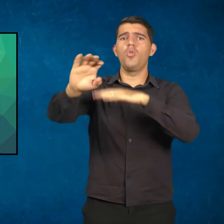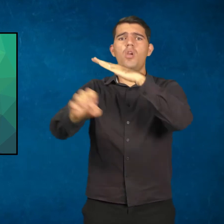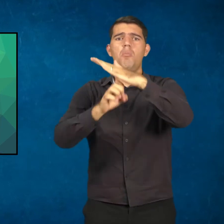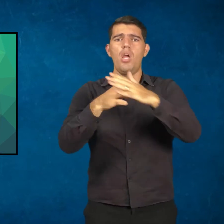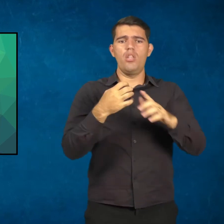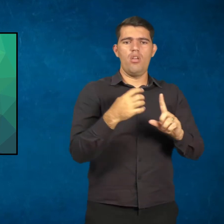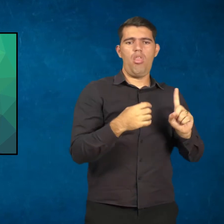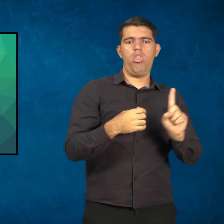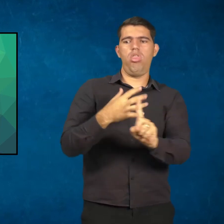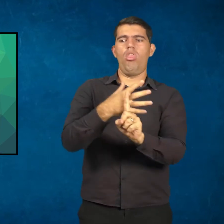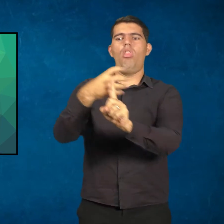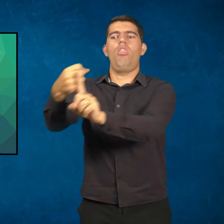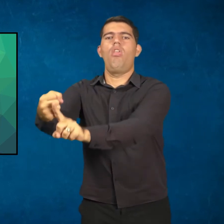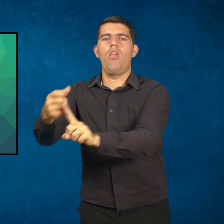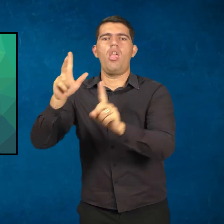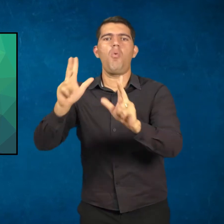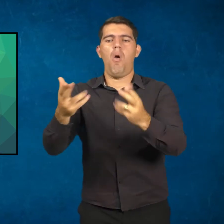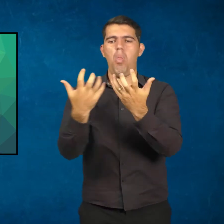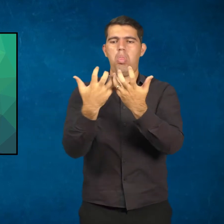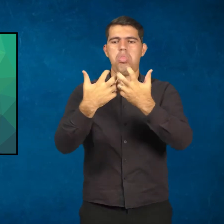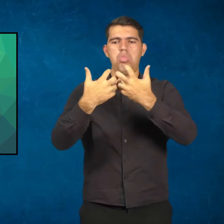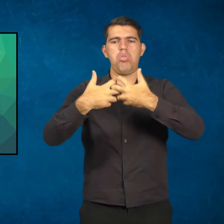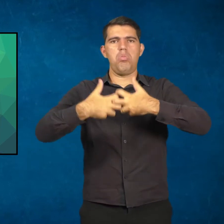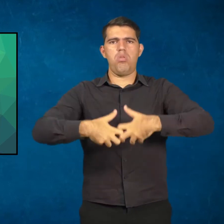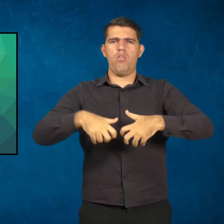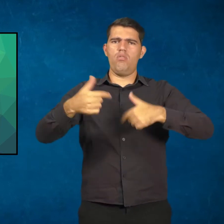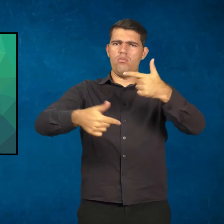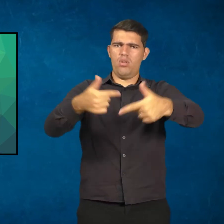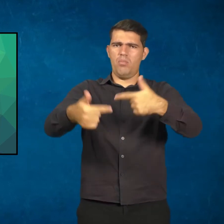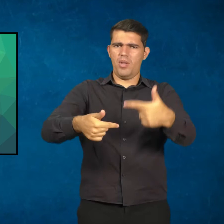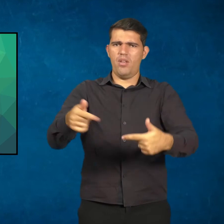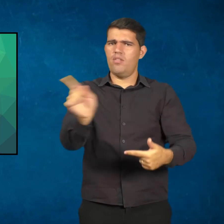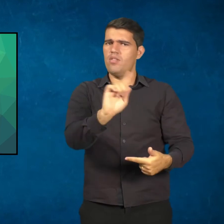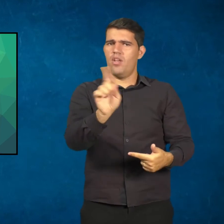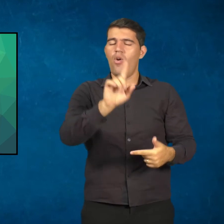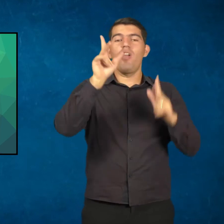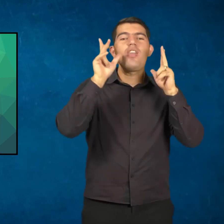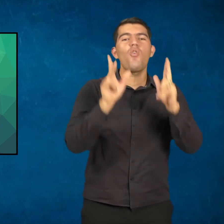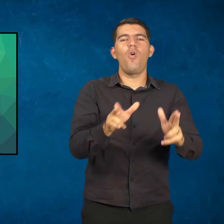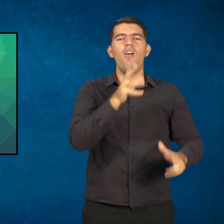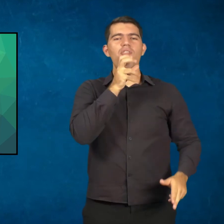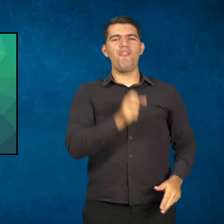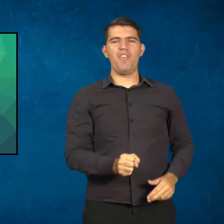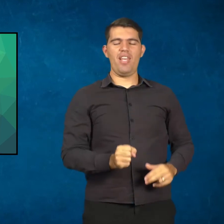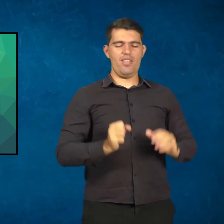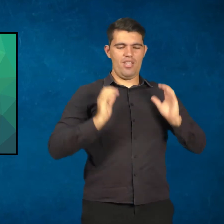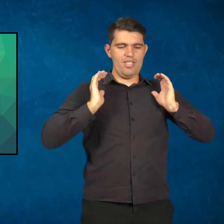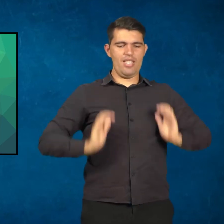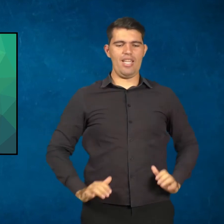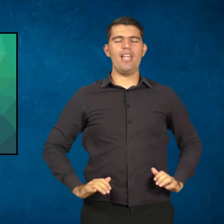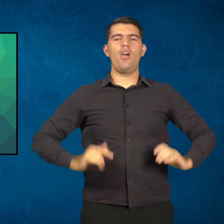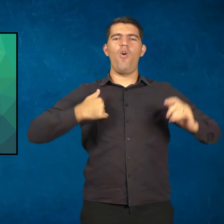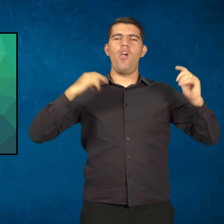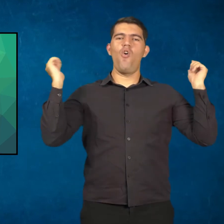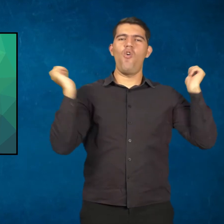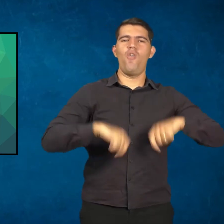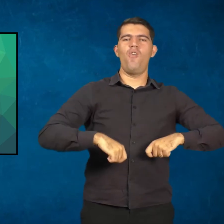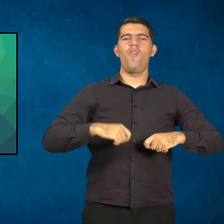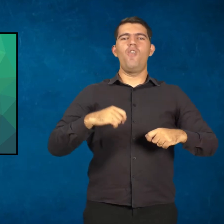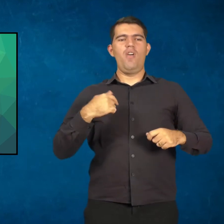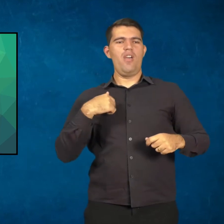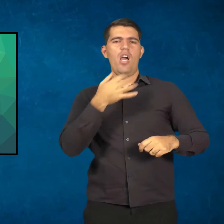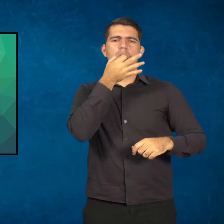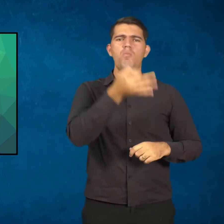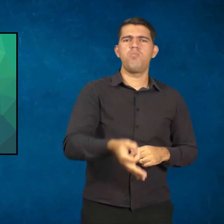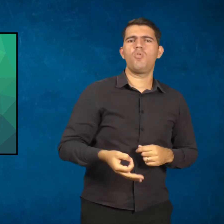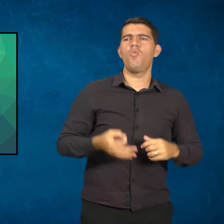absorvidas como uma engrenagem no mercado de trabalho, mas numa perspectiva freiriana, cidadãos capazes de se colocar